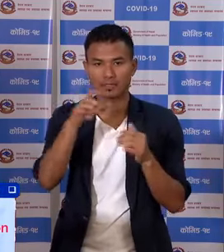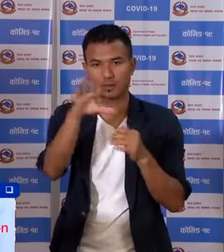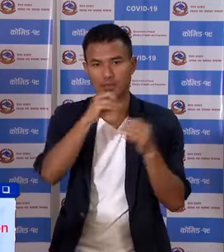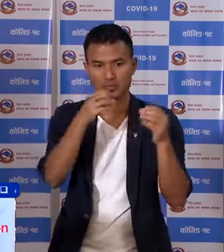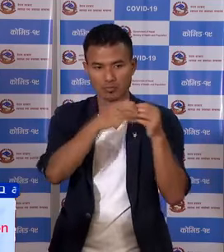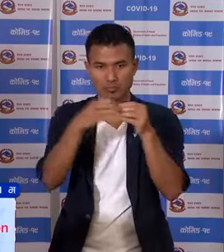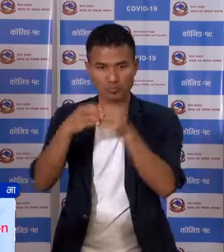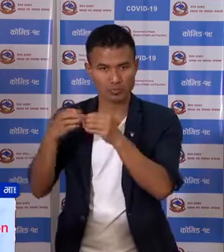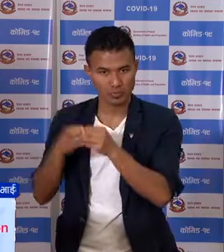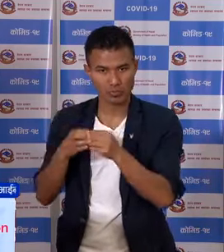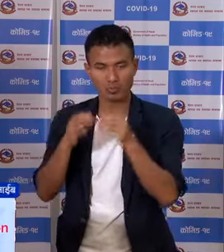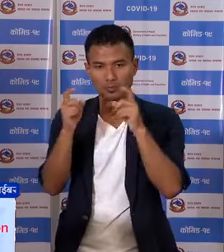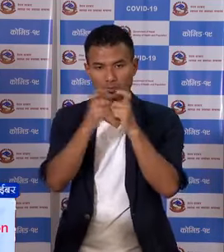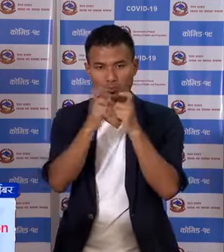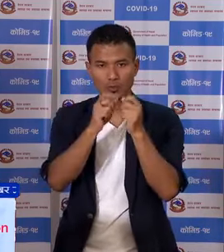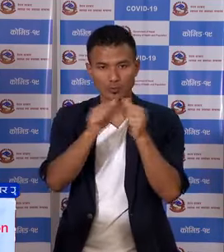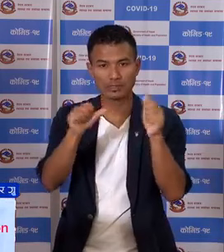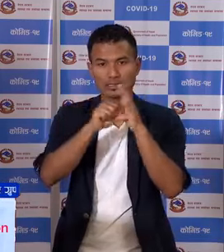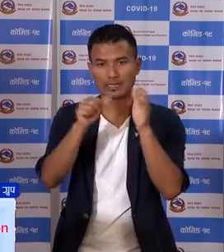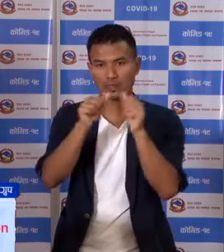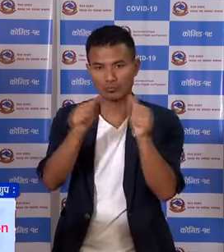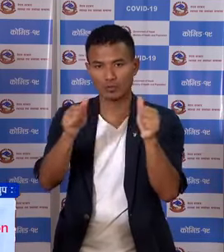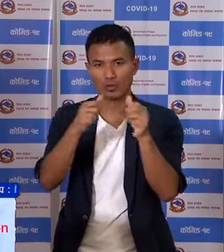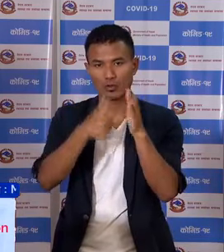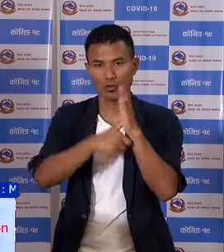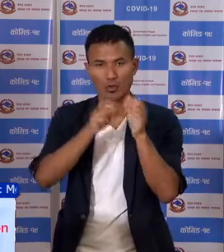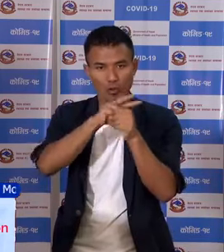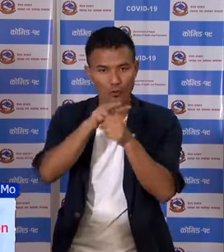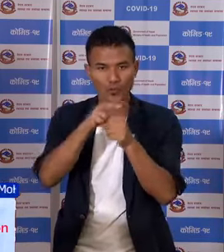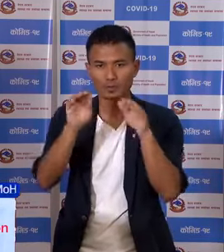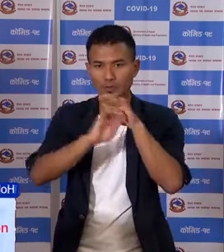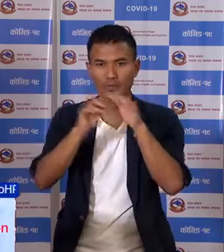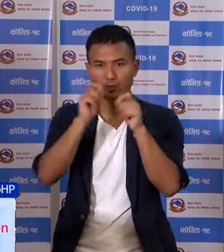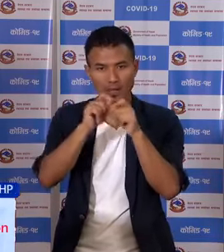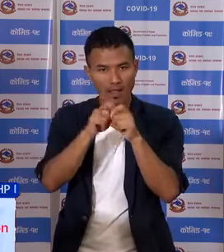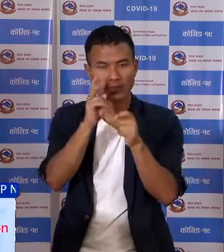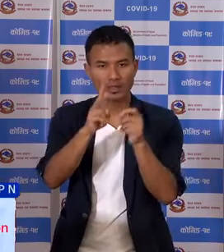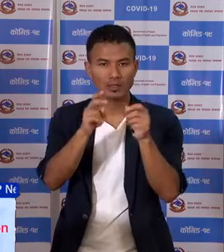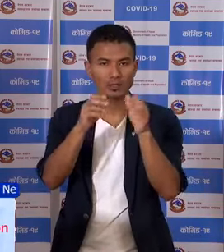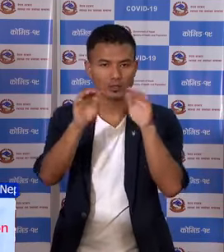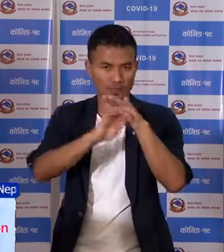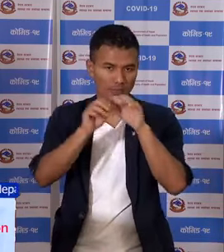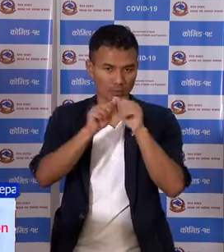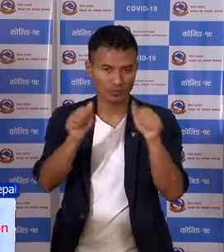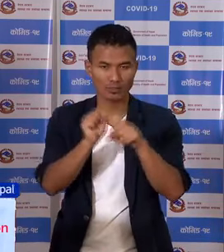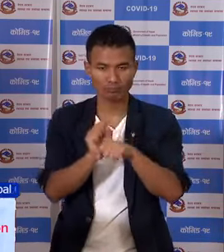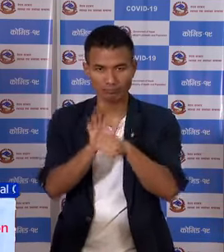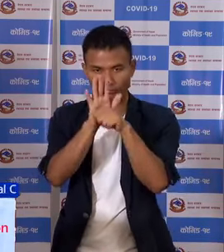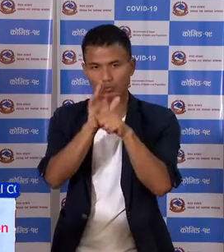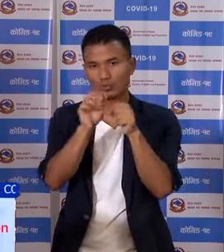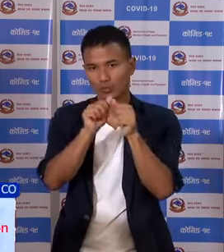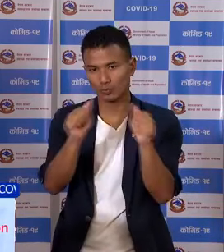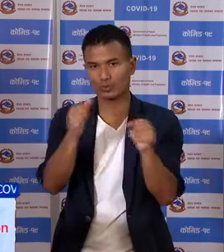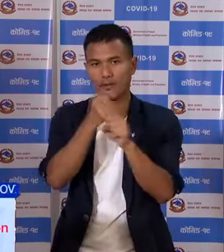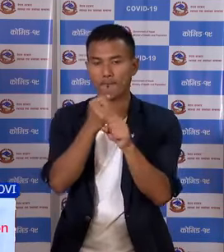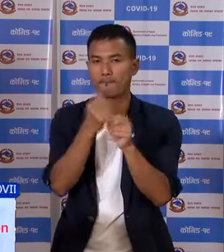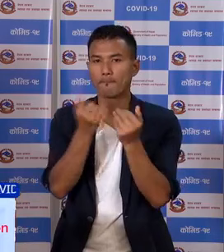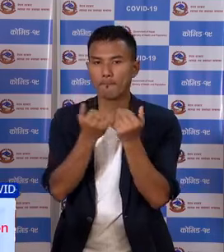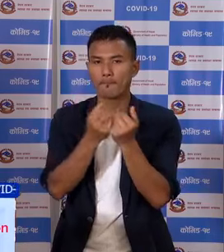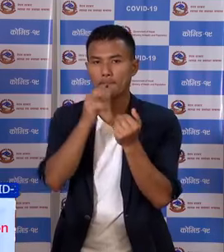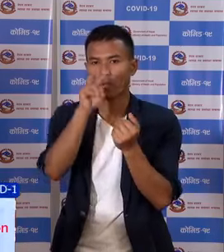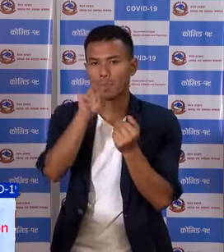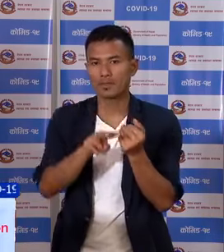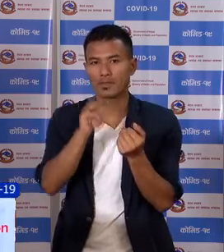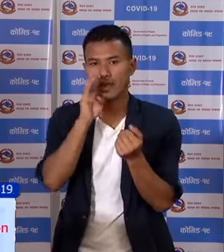जुन हामीले चाइँ जिल्ला हरेक जिल्लामा अनुगमान समीती हामीले बनायों त्यो अनुगमान समीती ले चाइँ किरेसलत पुर्ण काम गरेको